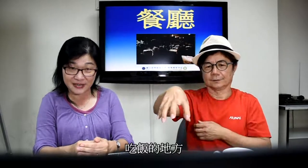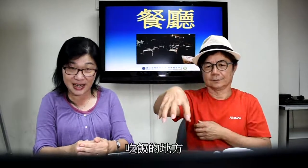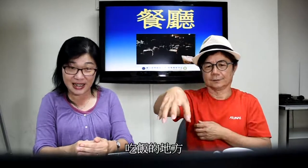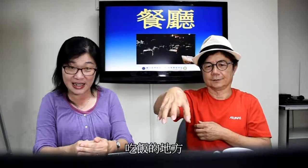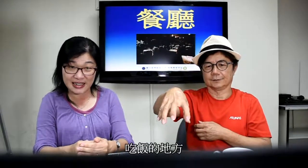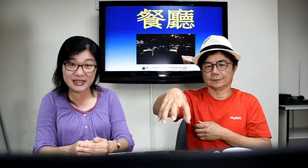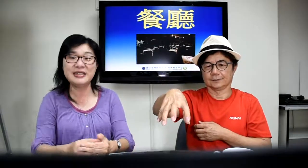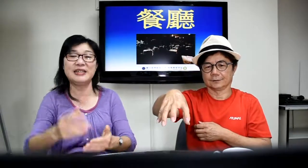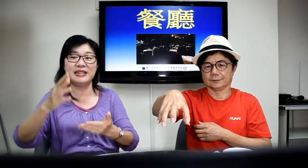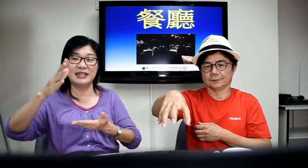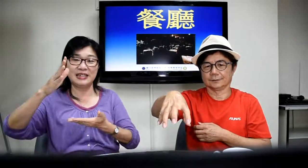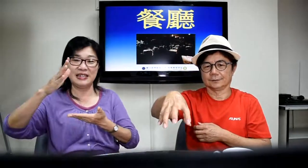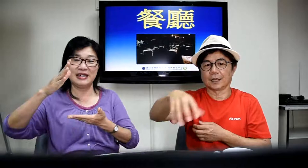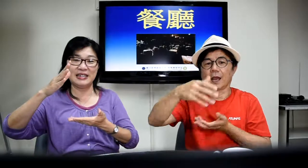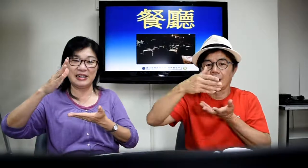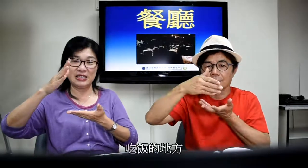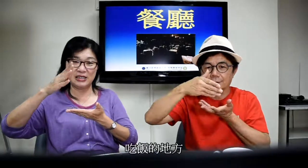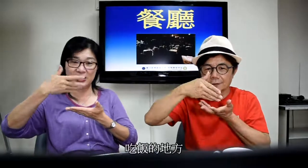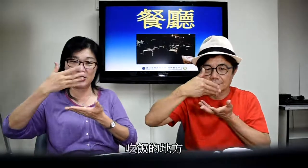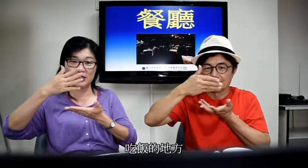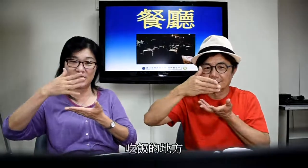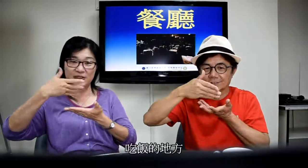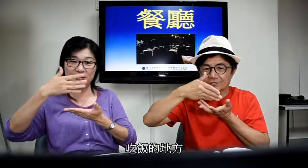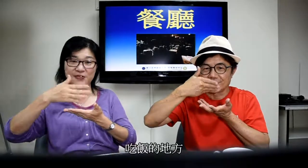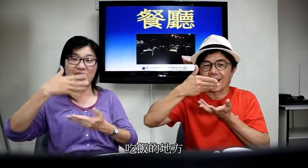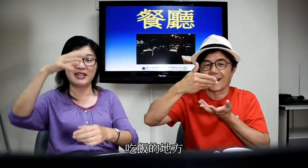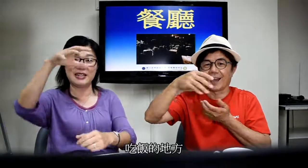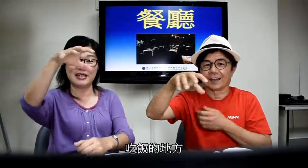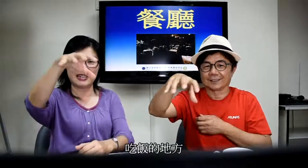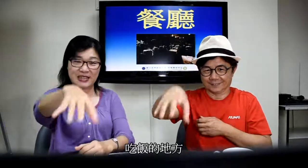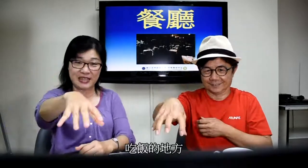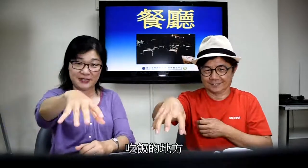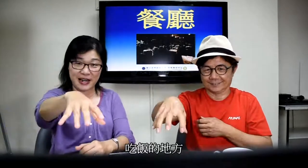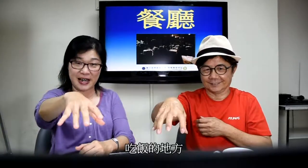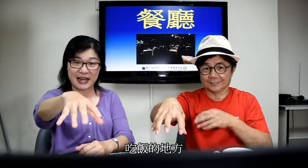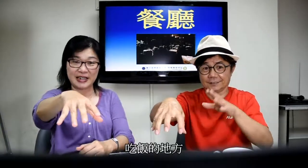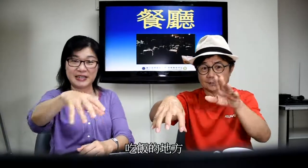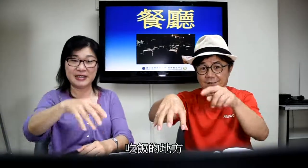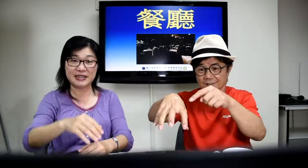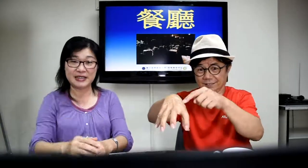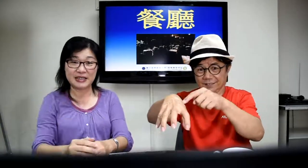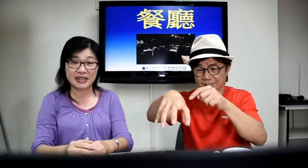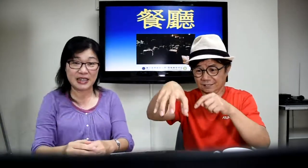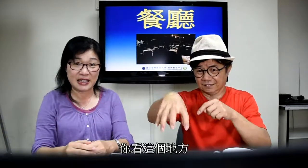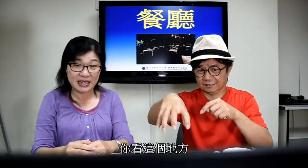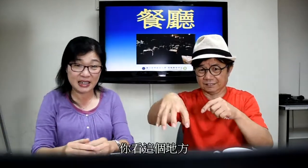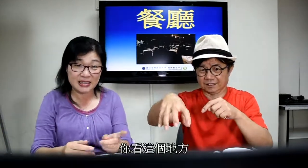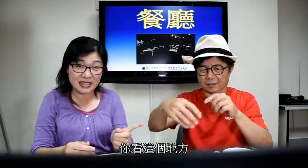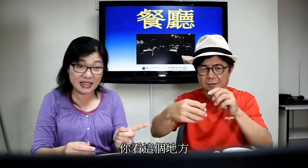方，吃饭的地方，你看这个地